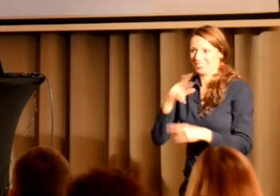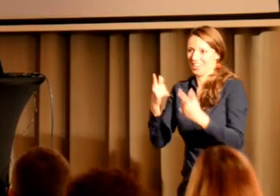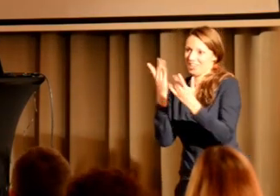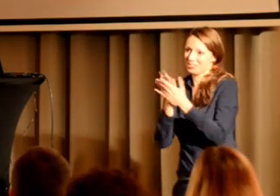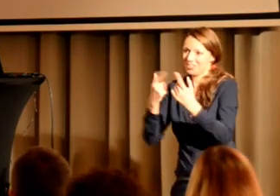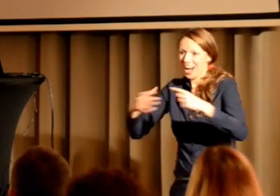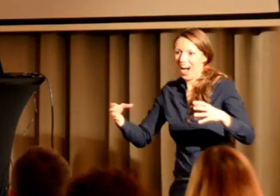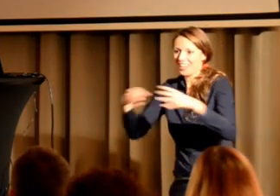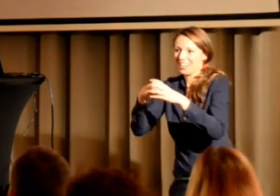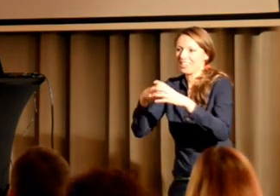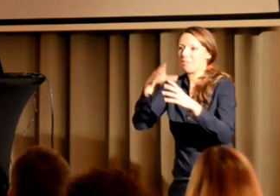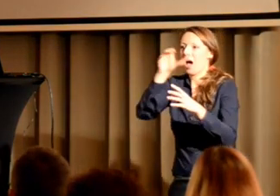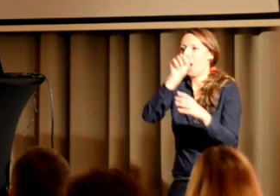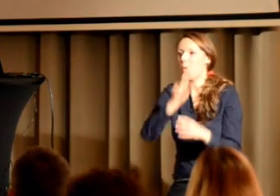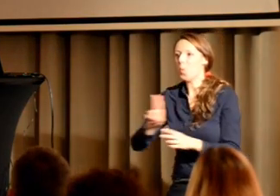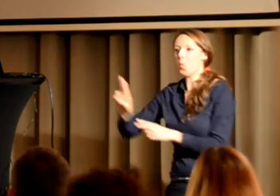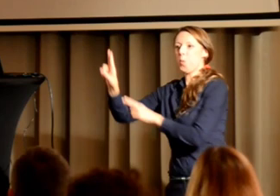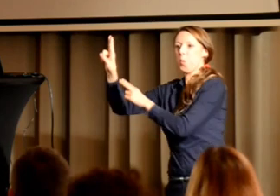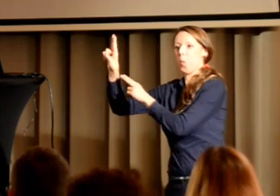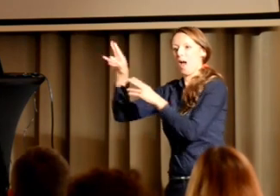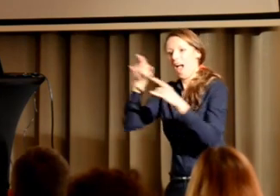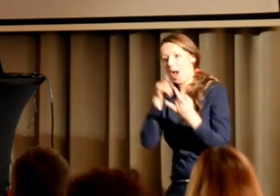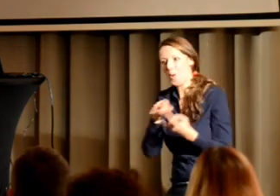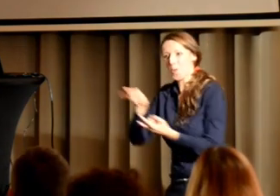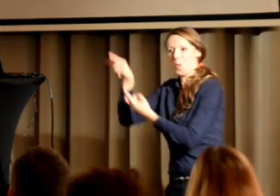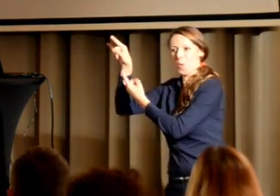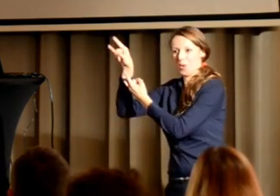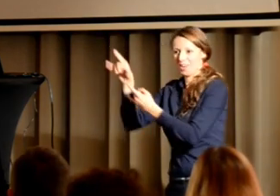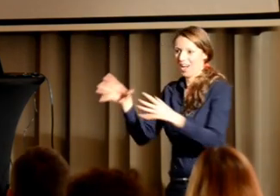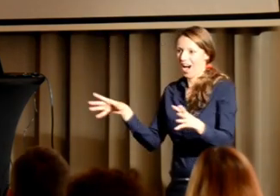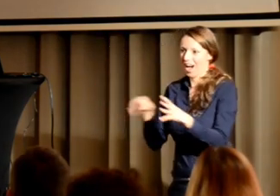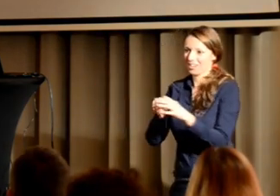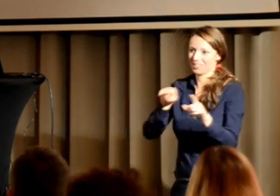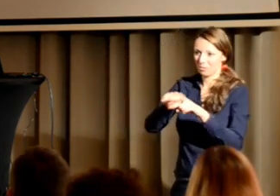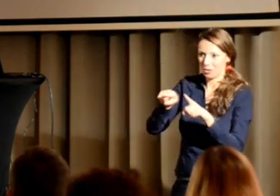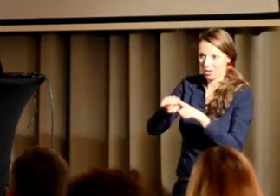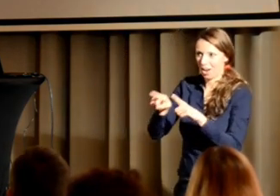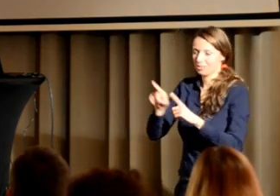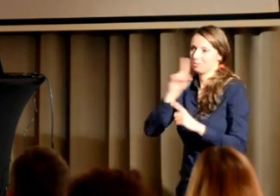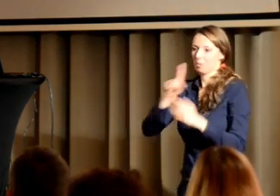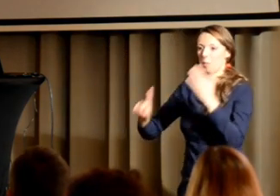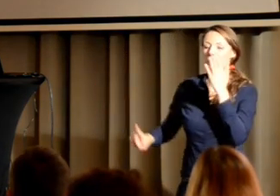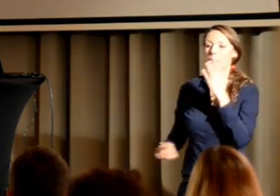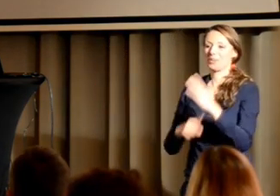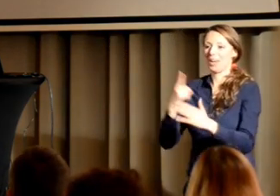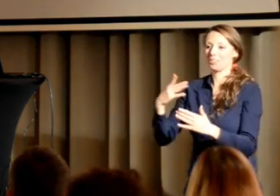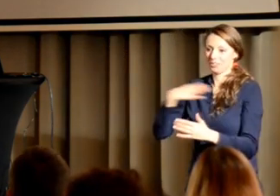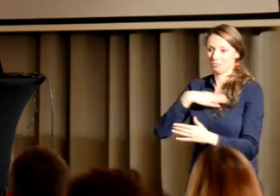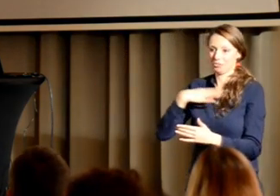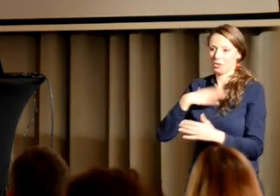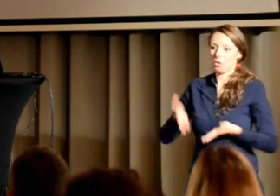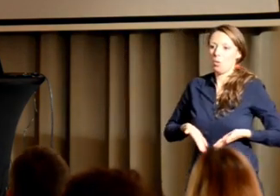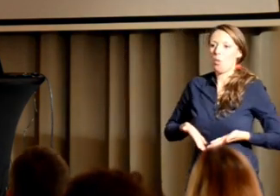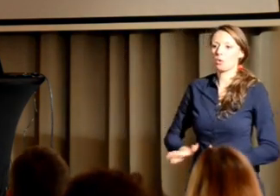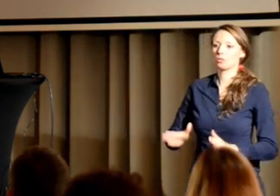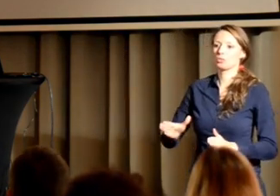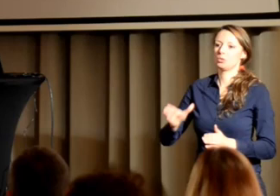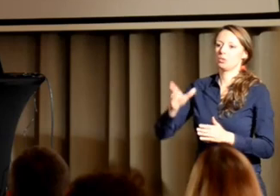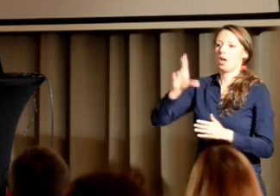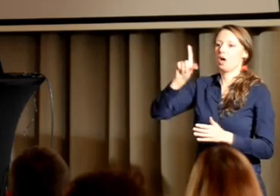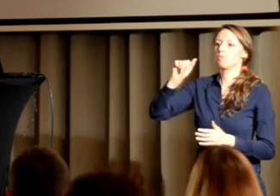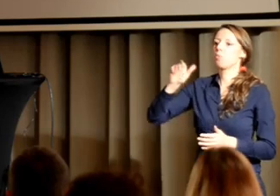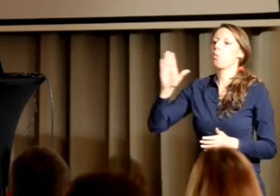z resztą rodzeństwa. To był w ogóle pierwszy wilk, który urodził się w Puszczy Campinoskiej. W 2015 roku się urodził, czyli ma on teraz